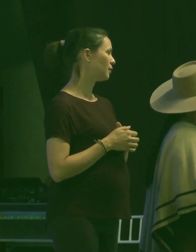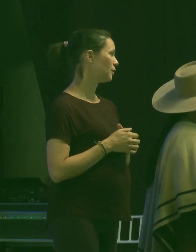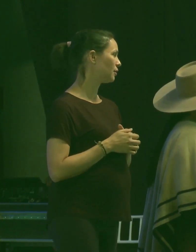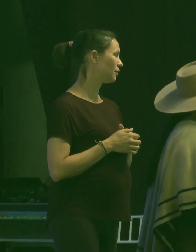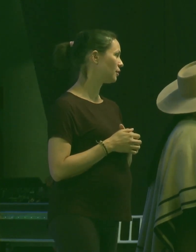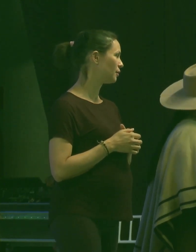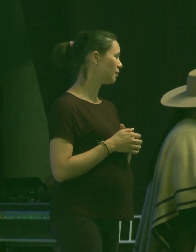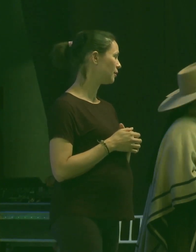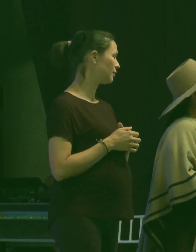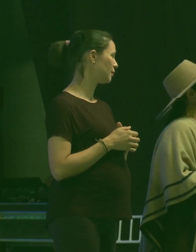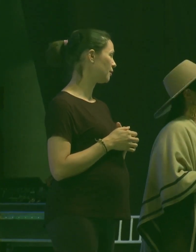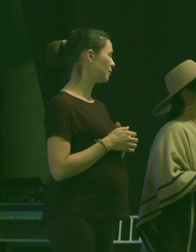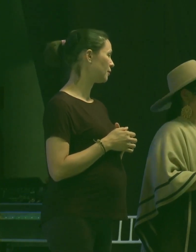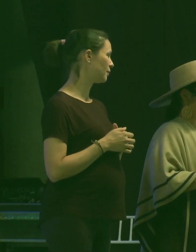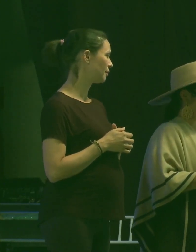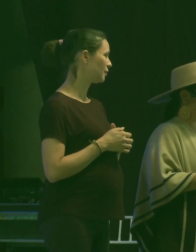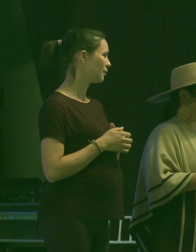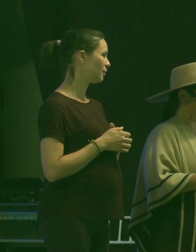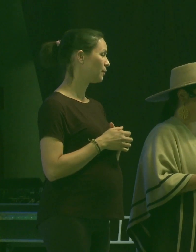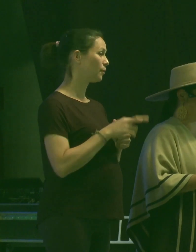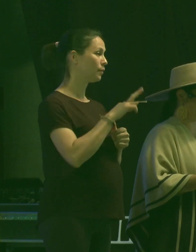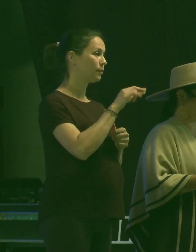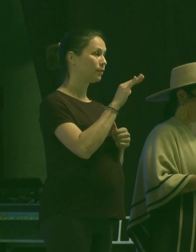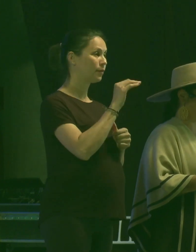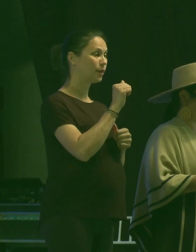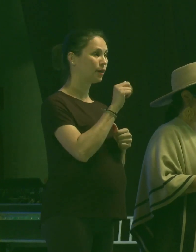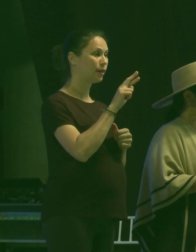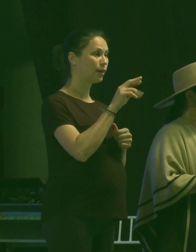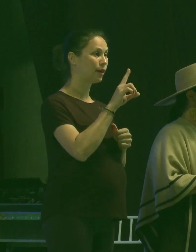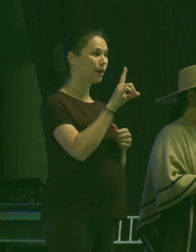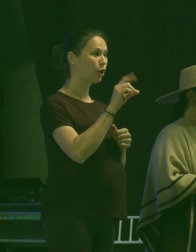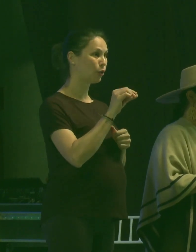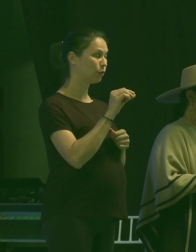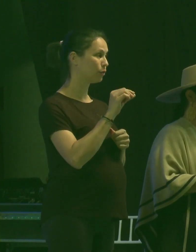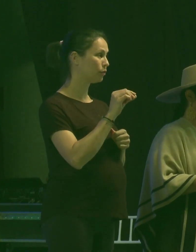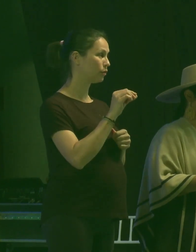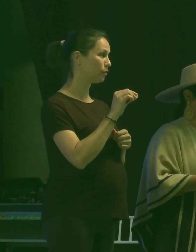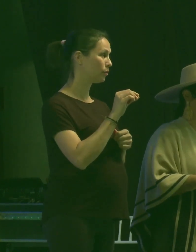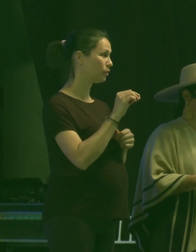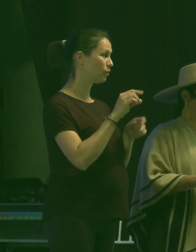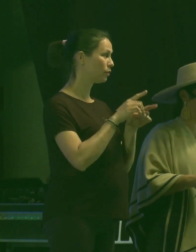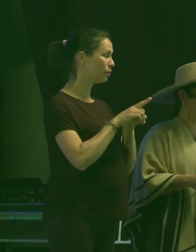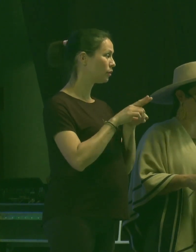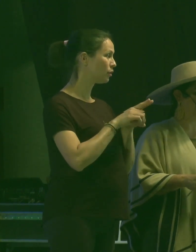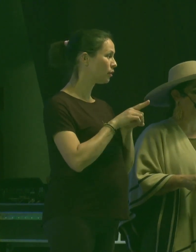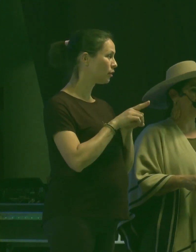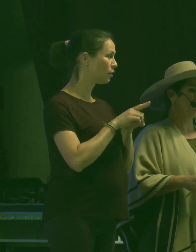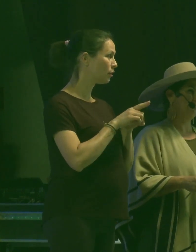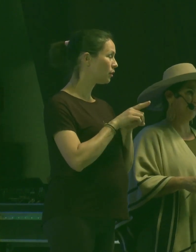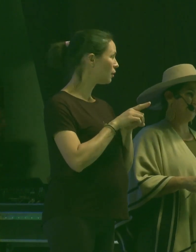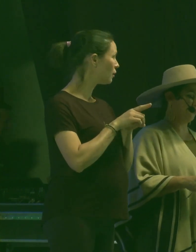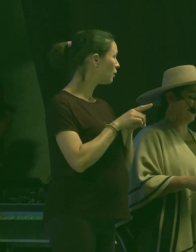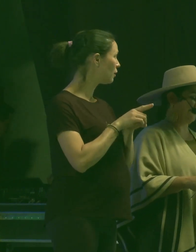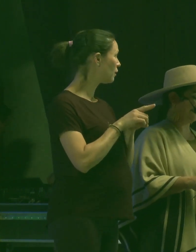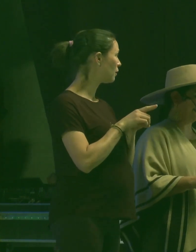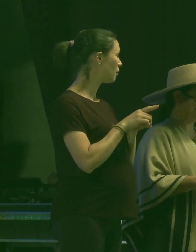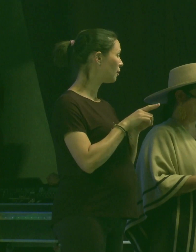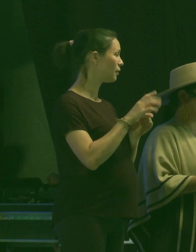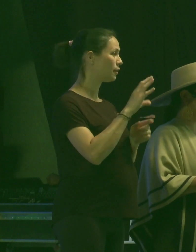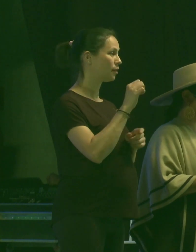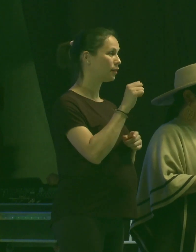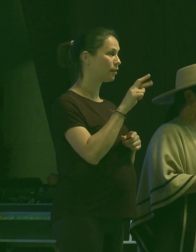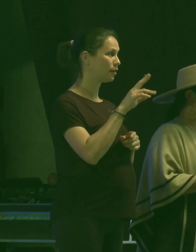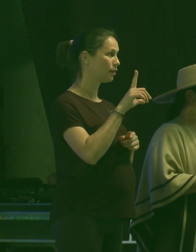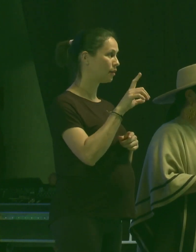Vamos falar os intérpretes. Vamos lá. Ricardo Pacheco, Vinícius Santos, Delcita Borda, Martin Coplas, Ricardo